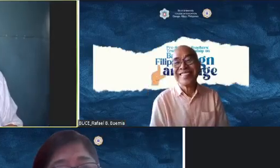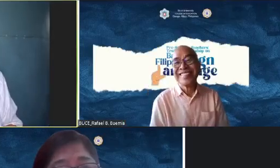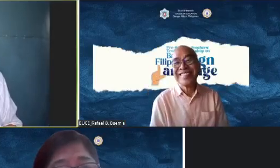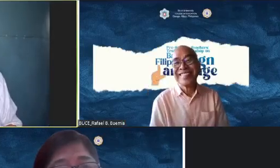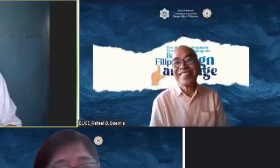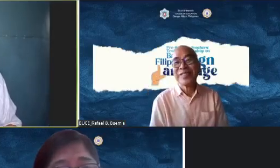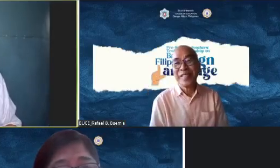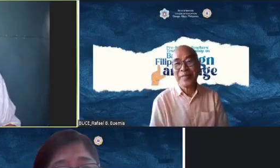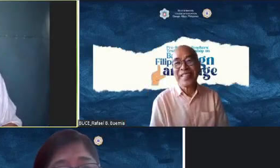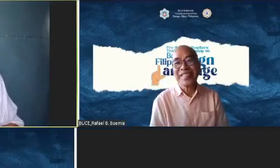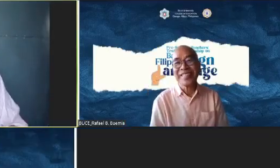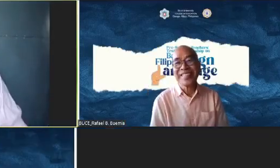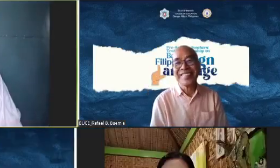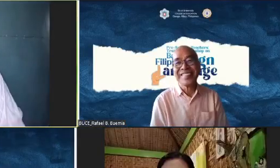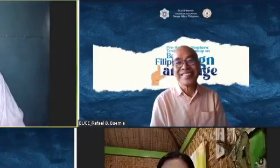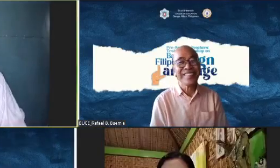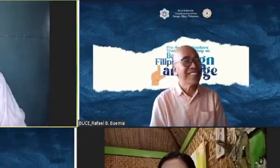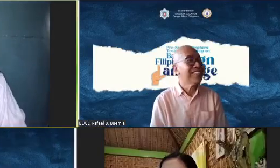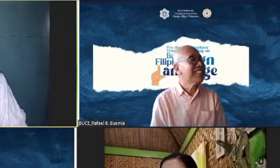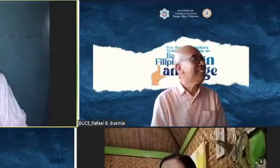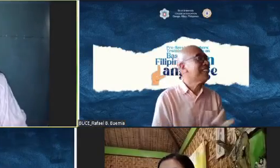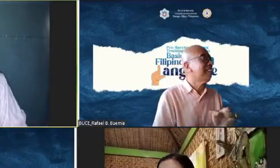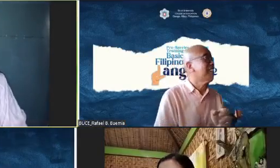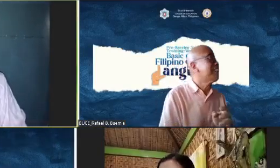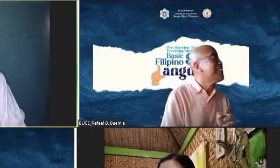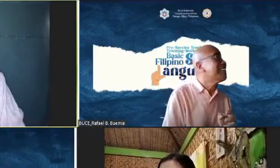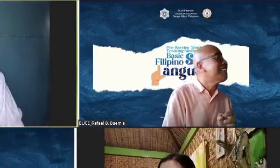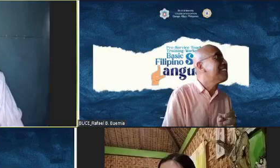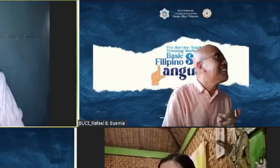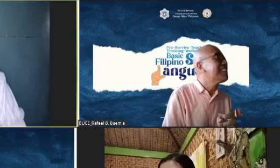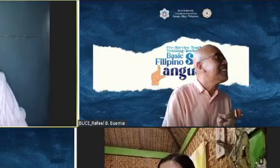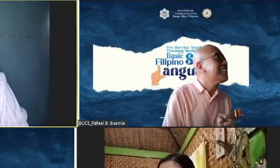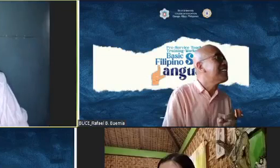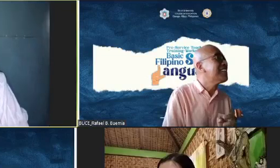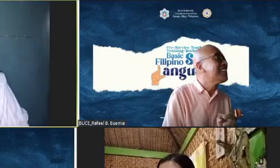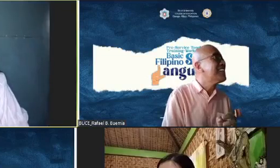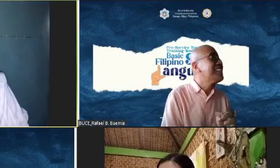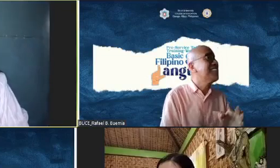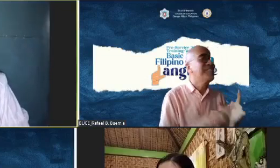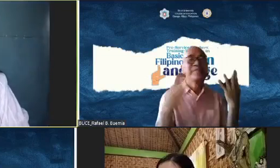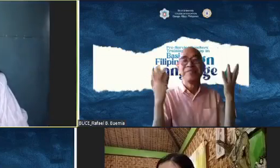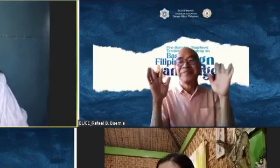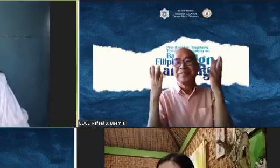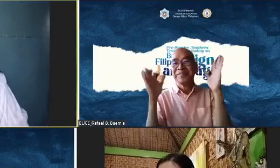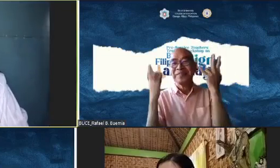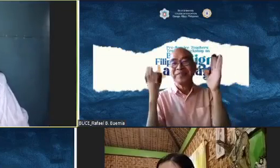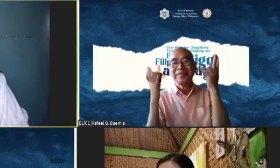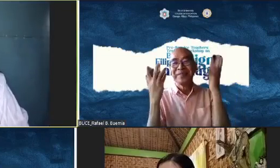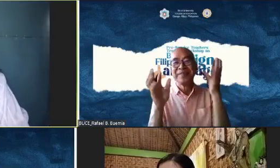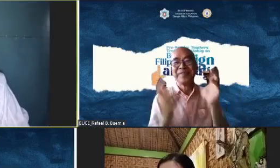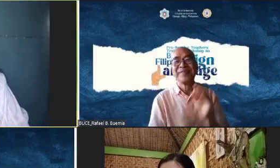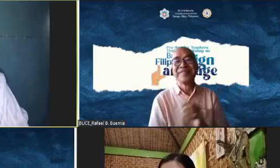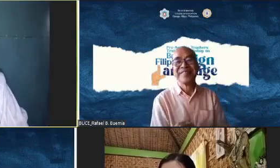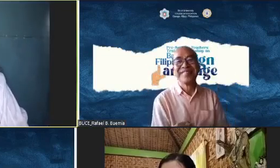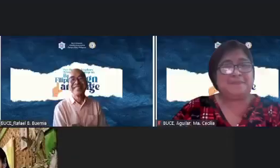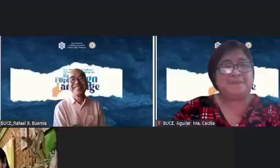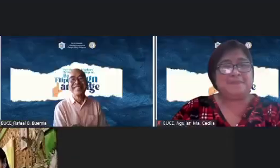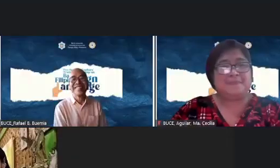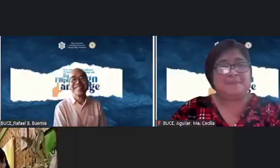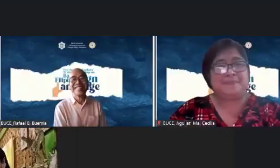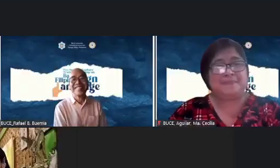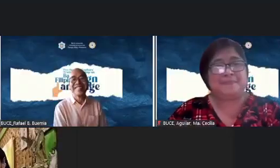ng Filipino Sign Language. Thank you very much. Thank you very much and